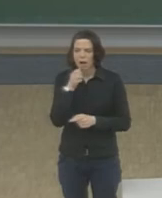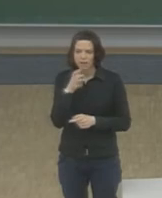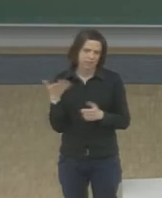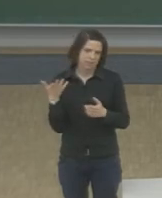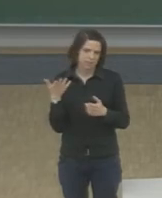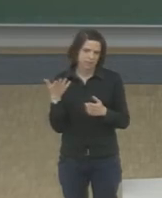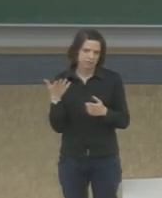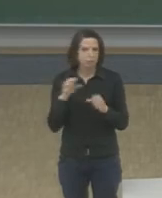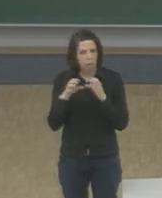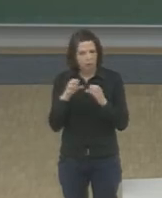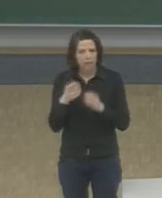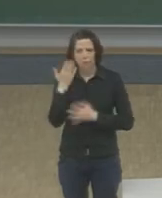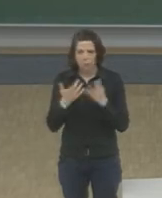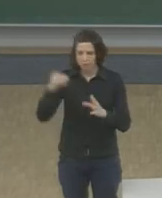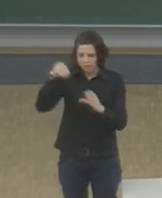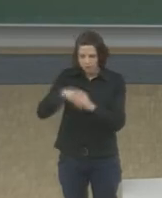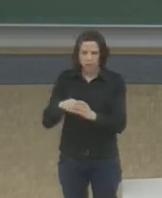hineinreiche.